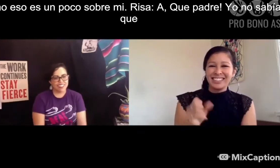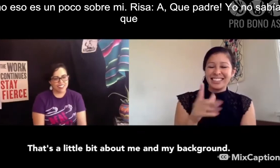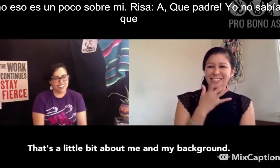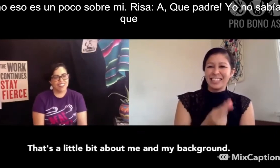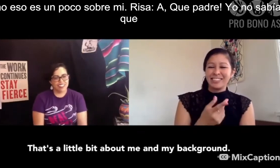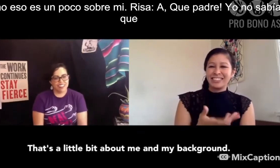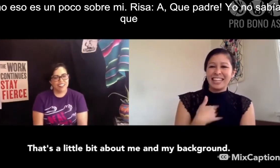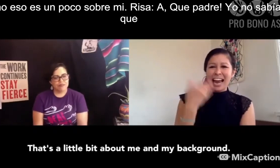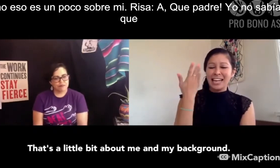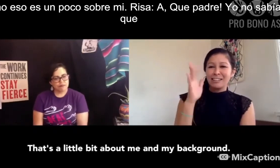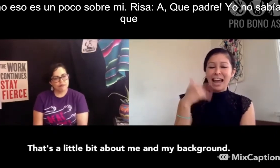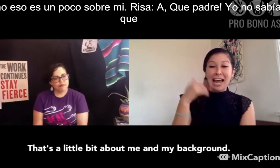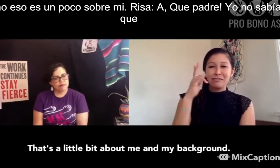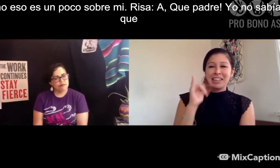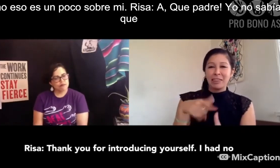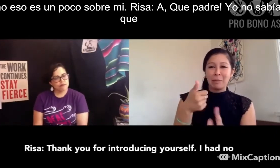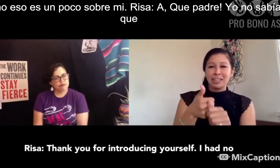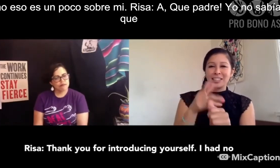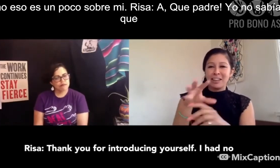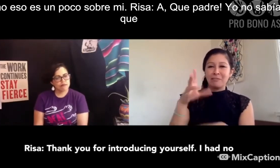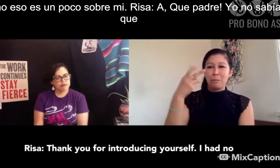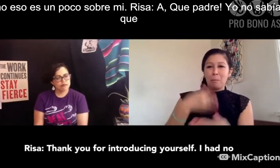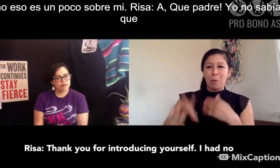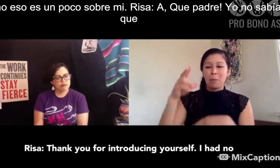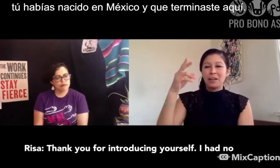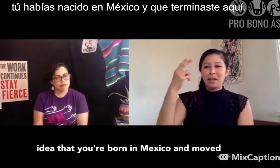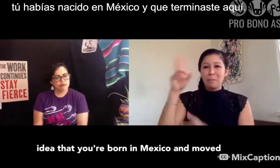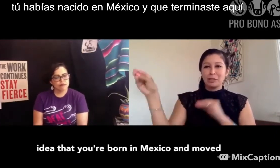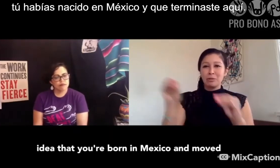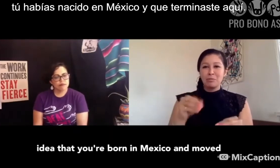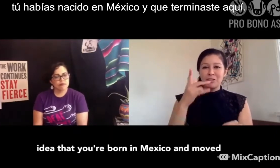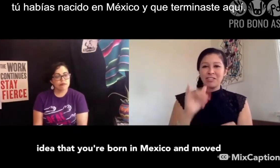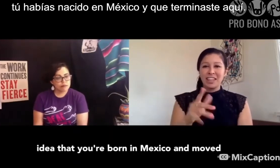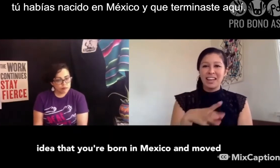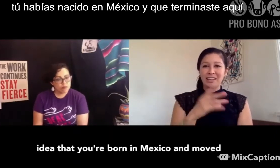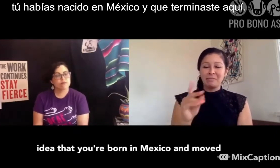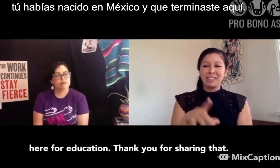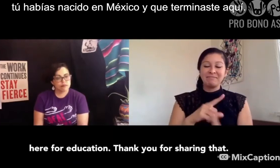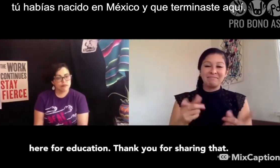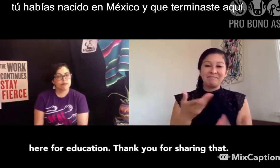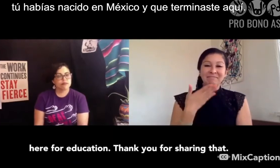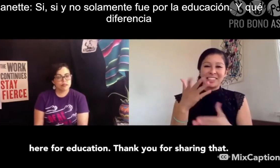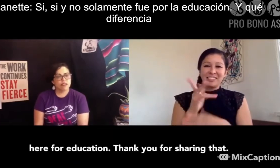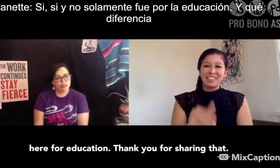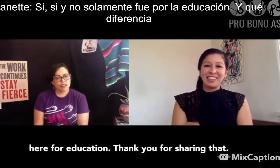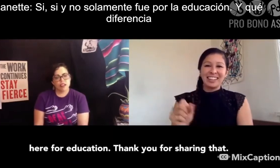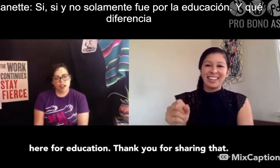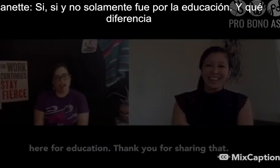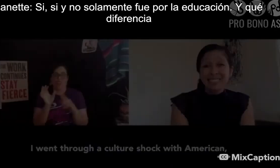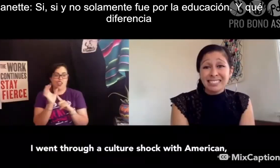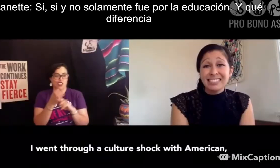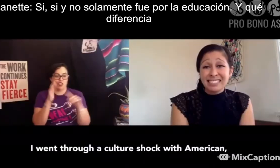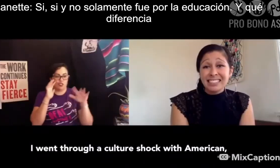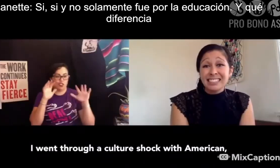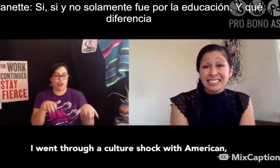Bueno, eso es un poco sobre mí. Ah, qué padre. Yo no sabía que tú habías nacido en México y que te mudaste. Sí,